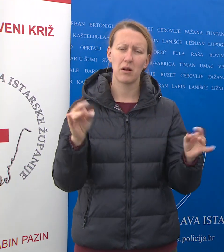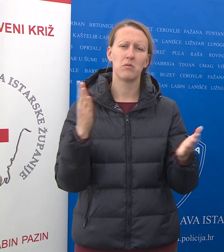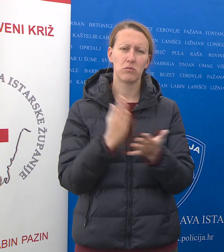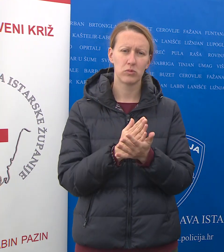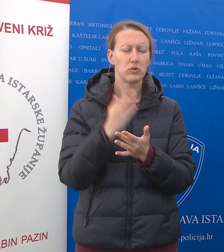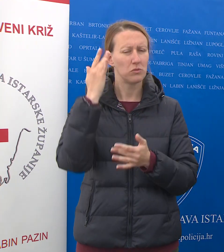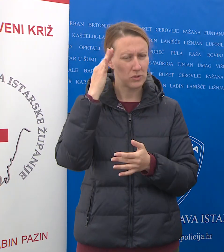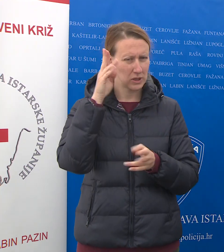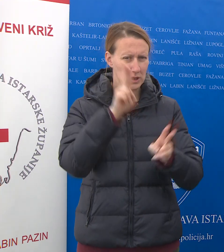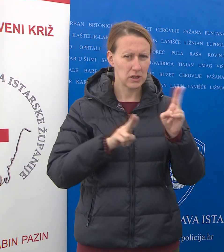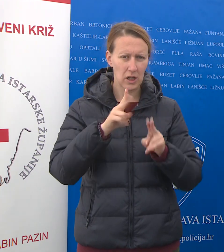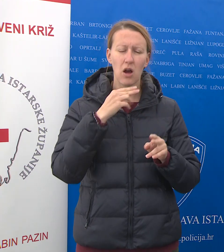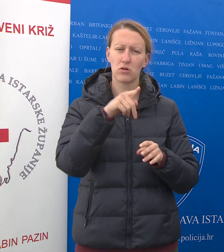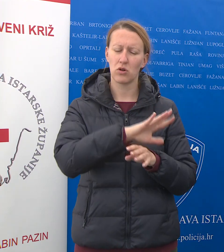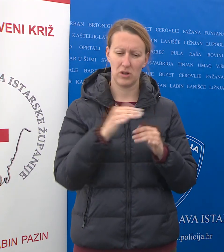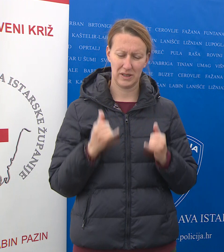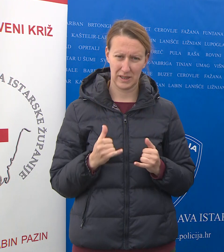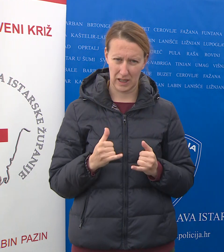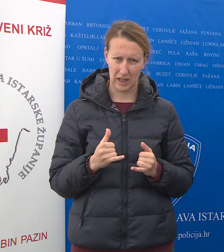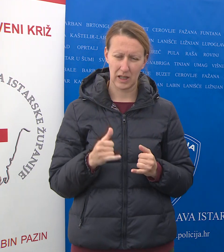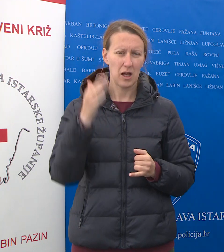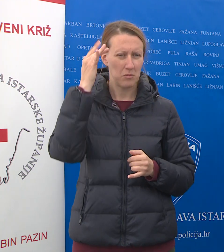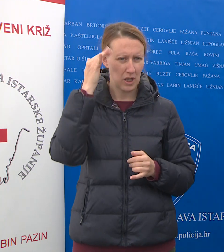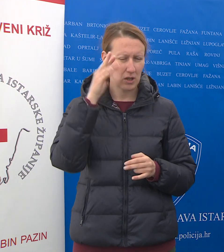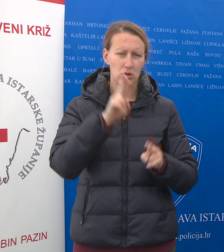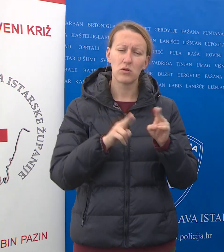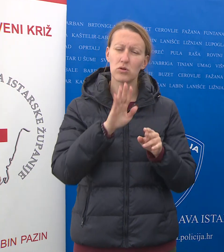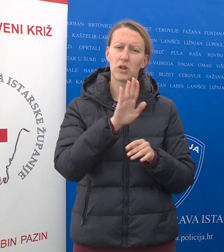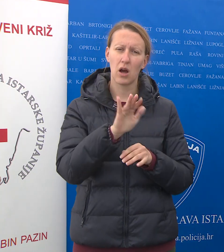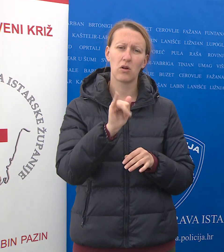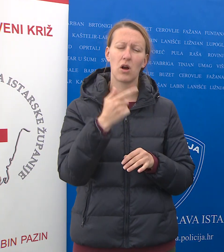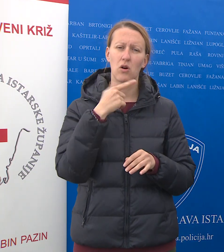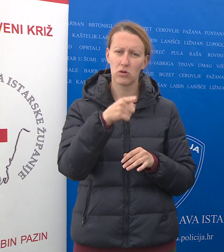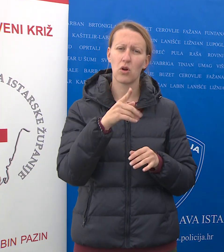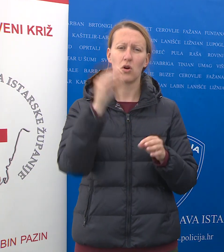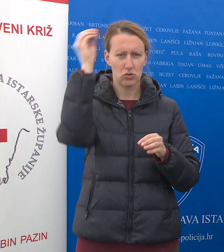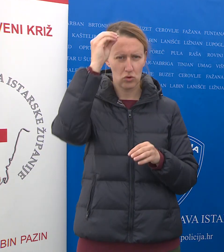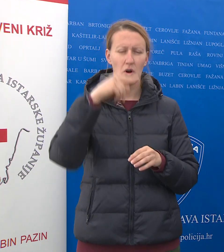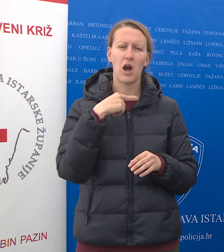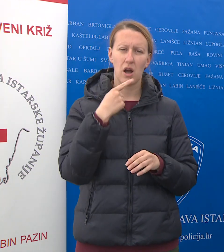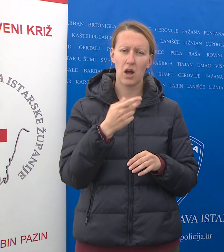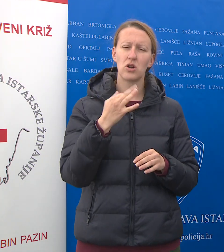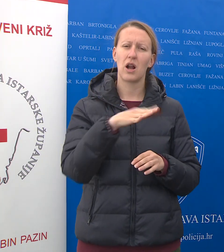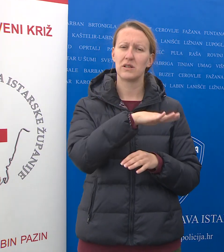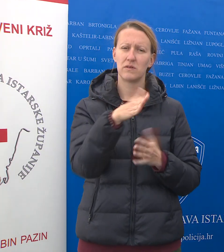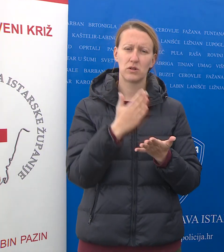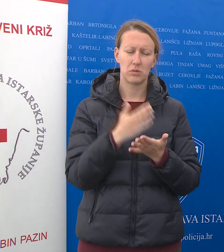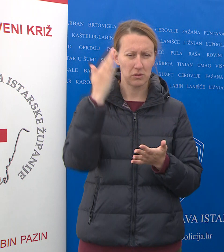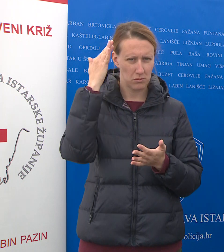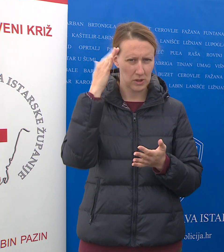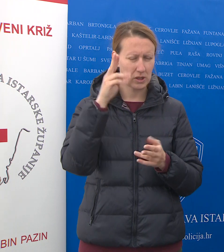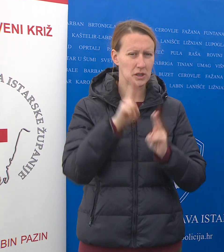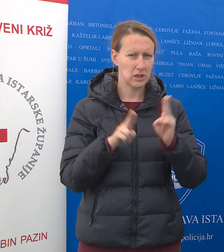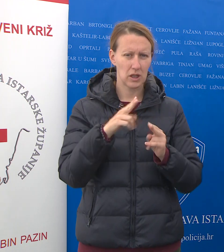budu zbrinuti kao što su to i sada. Zbrinut će biti na način na koji to struka kaže, ali će svi biti